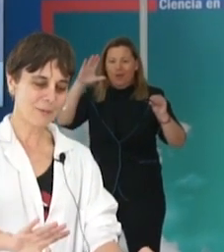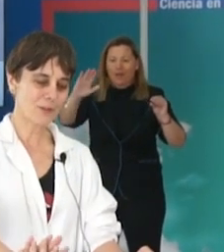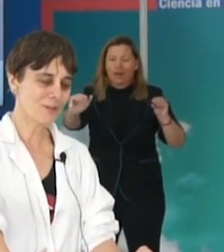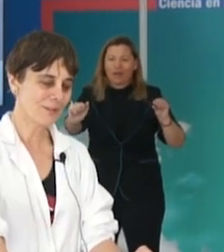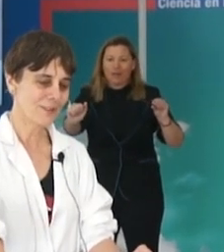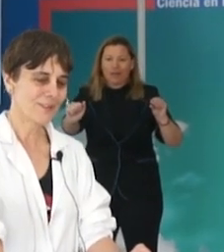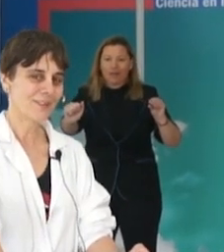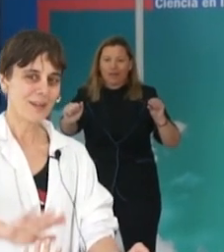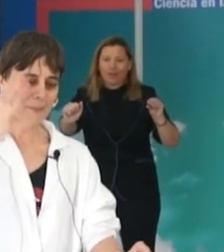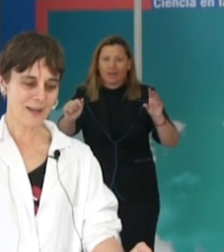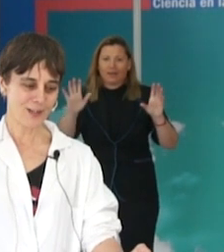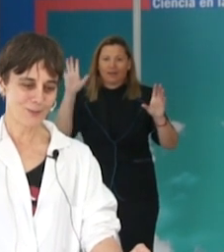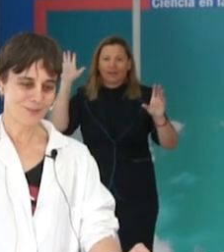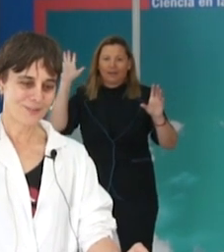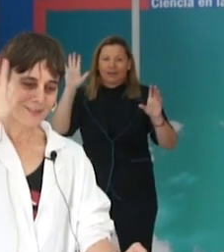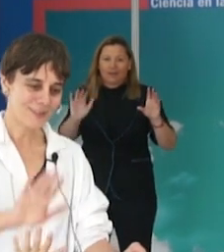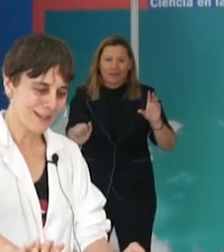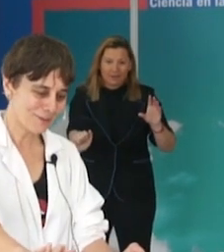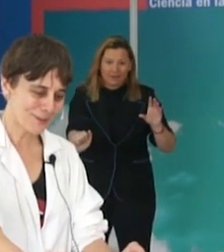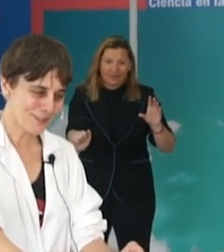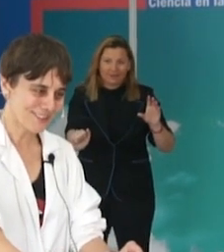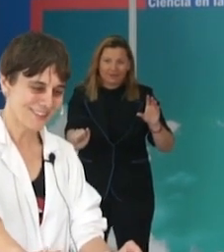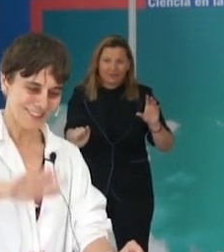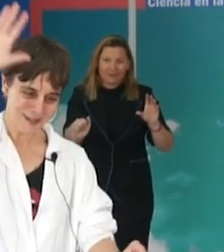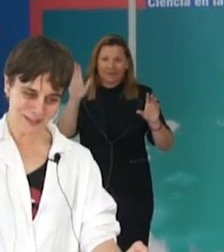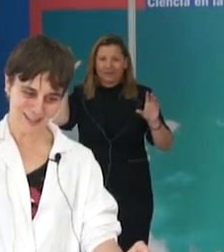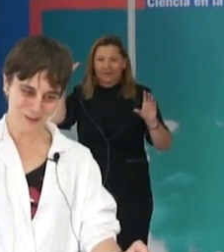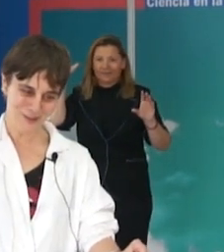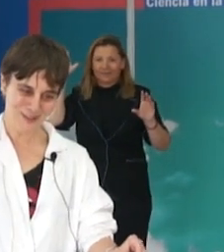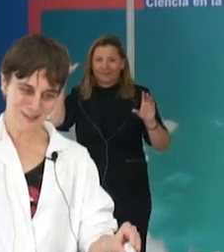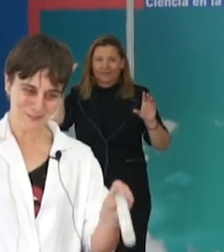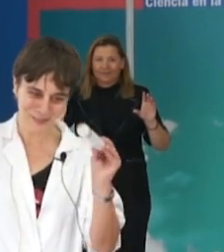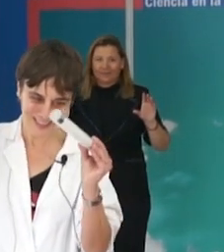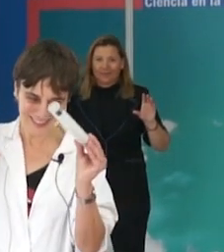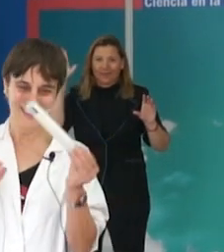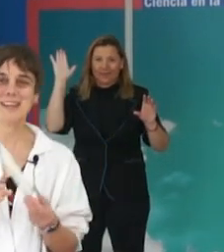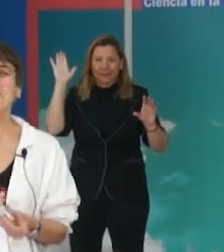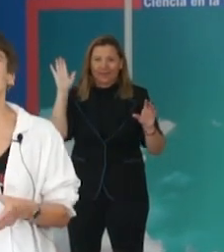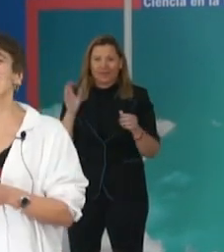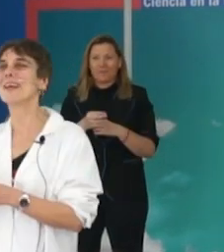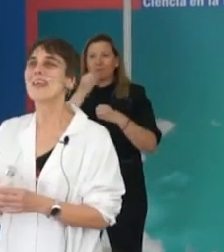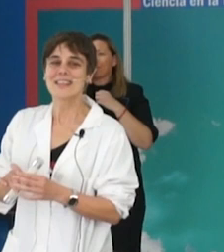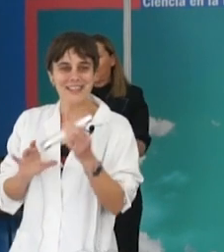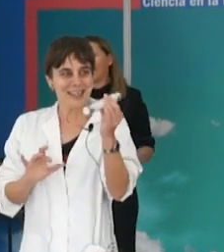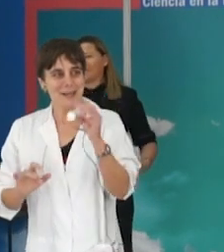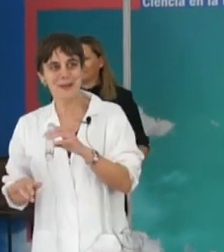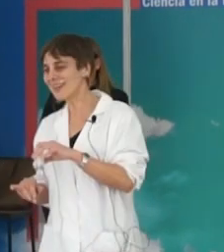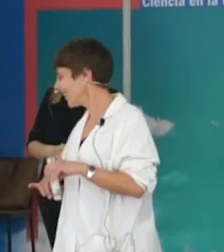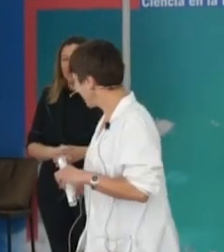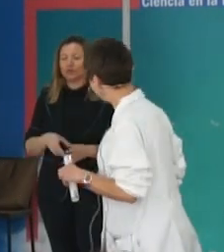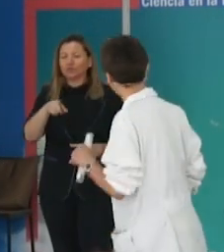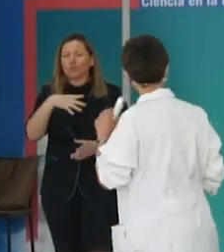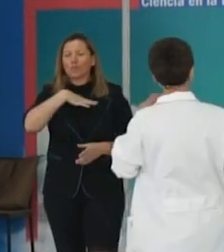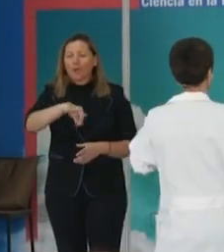dale al botón, apaga la luz, dale al botón. Apagar la luz. ¿Vale? Muy bien. ¿Serías